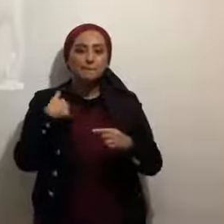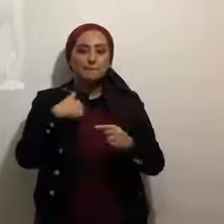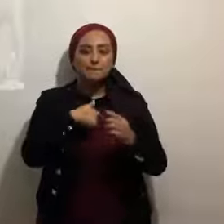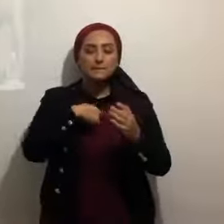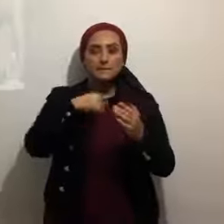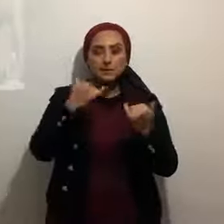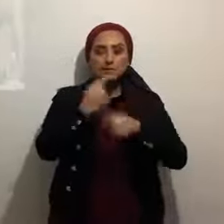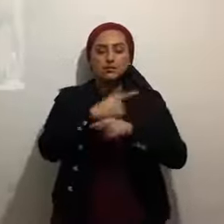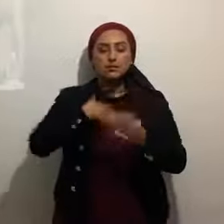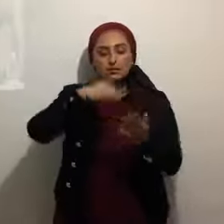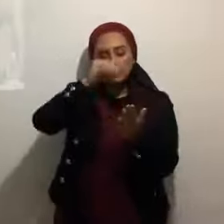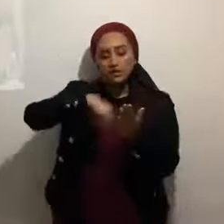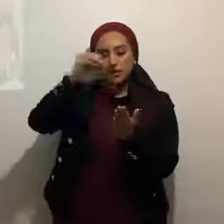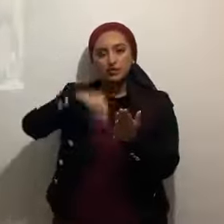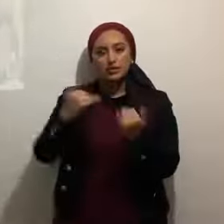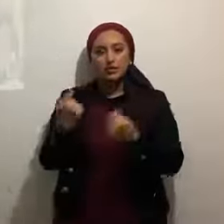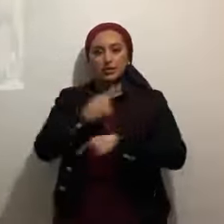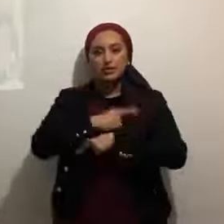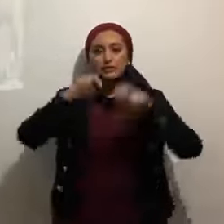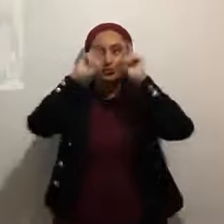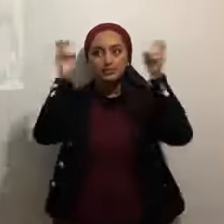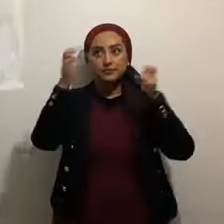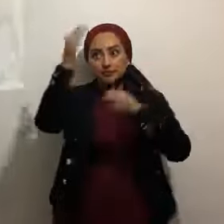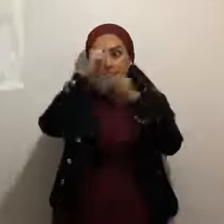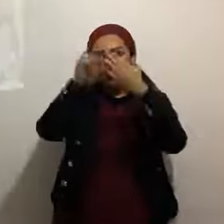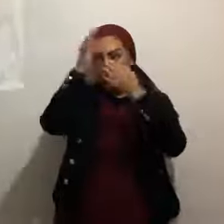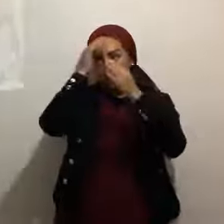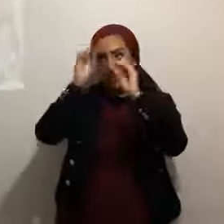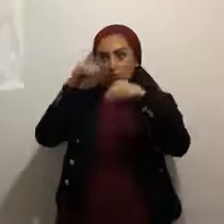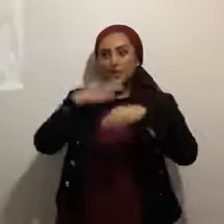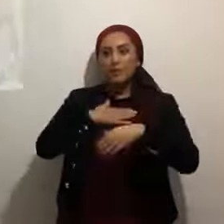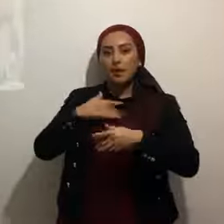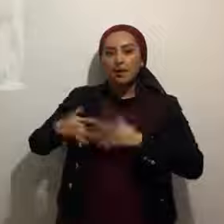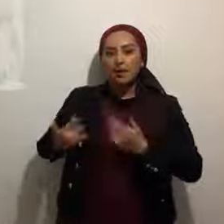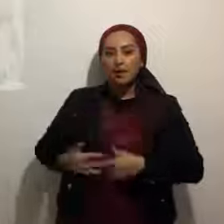tema, el Eterno puso en mi corazón que yo escribiera esto más. Miren.